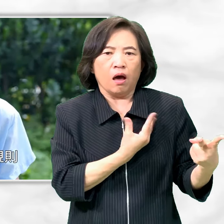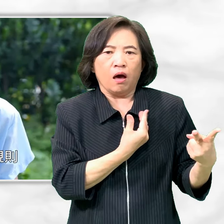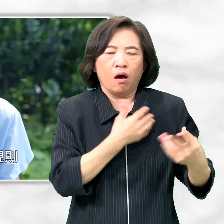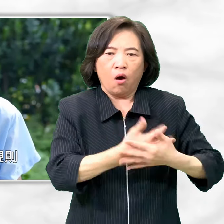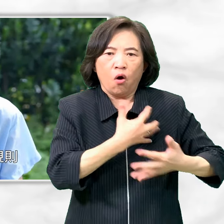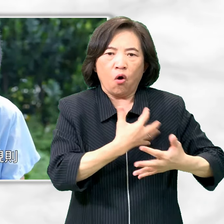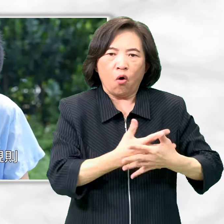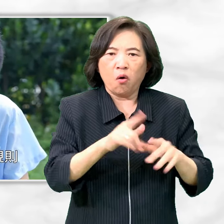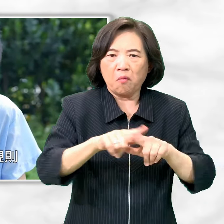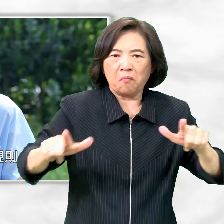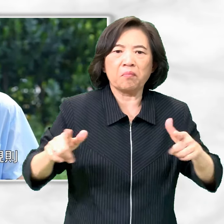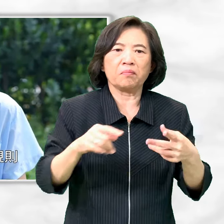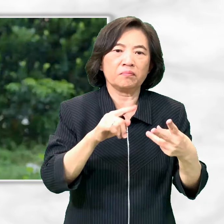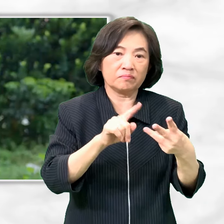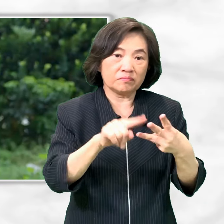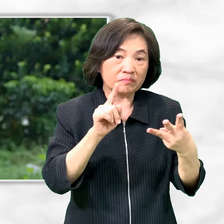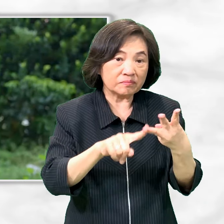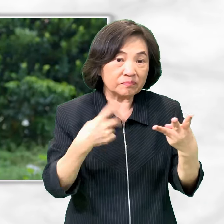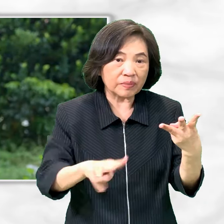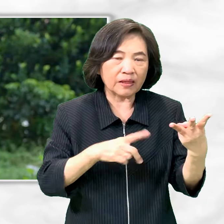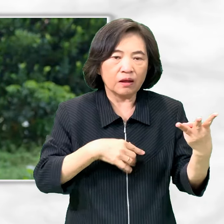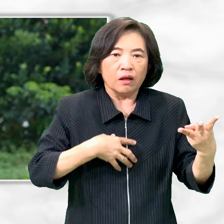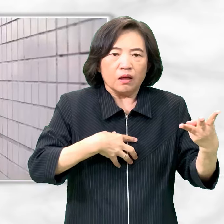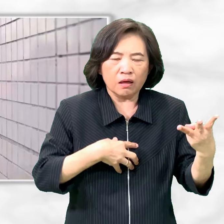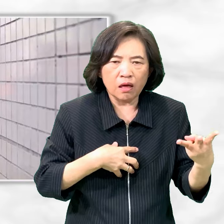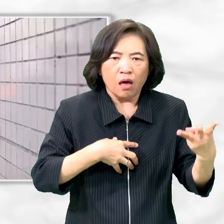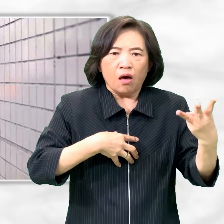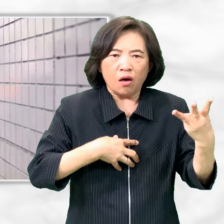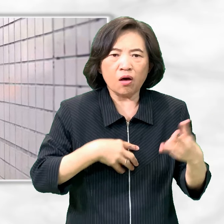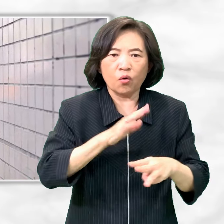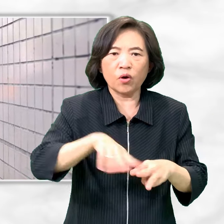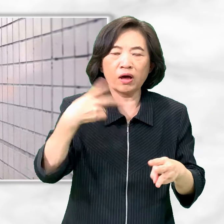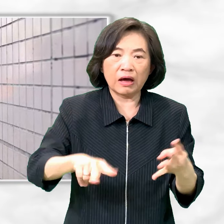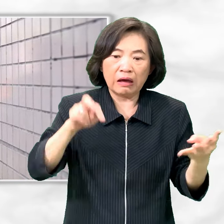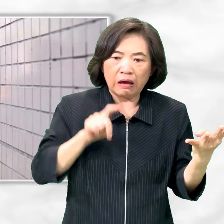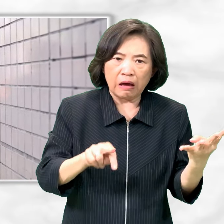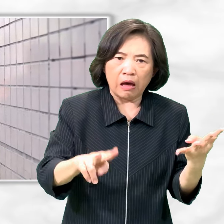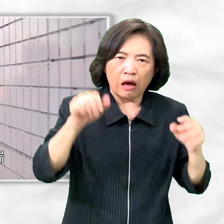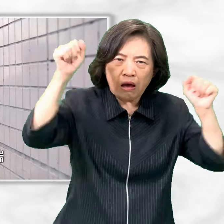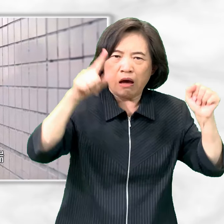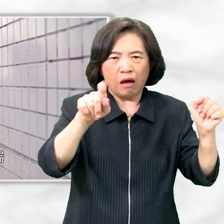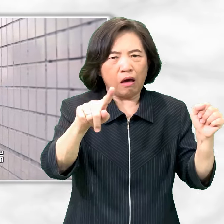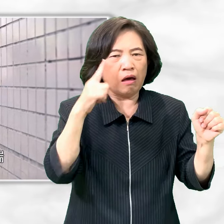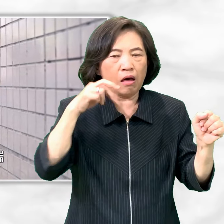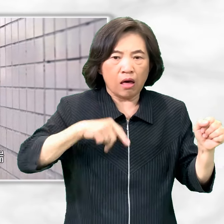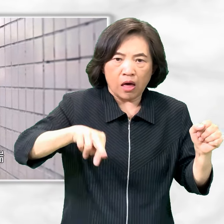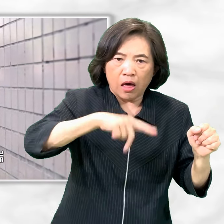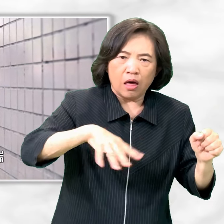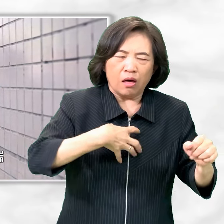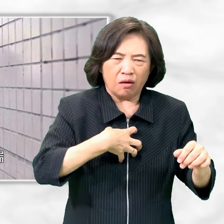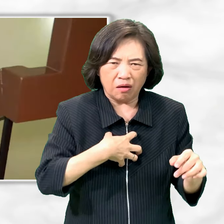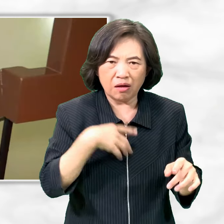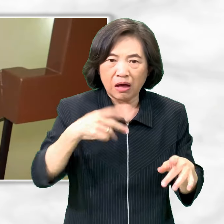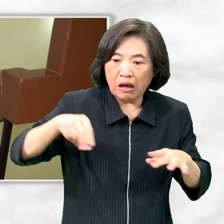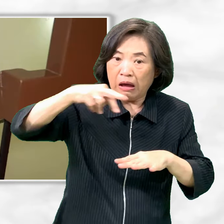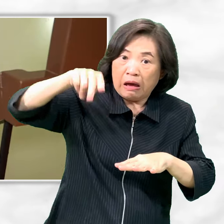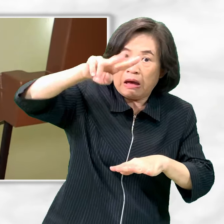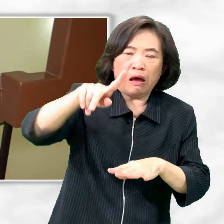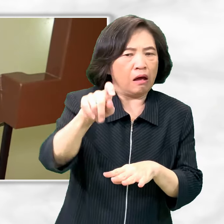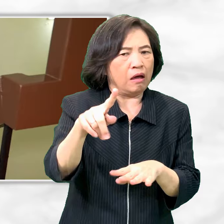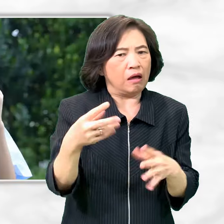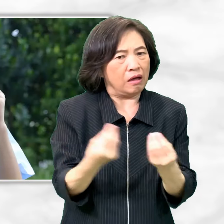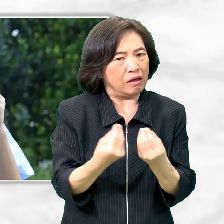像心跳太急，模式五规则。第三，跳气太急。第四，运动开五张，项目给铺路是气急急，无力去